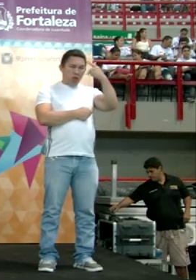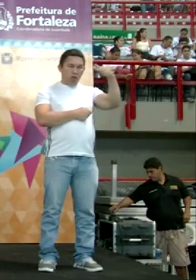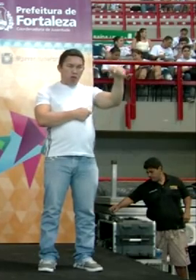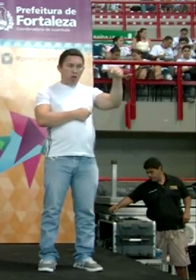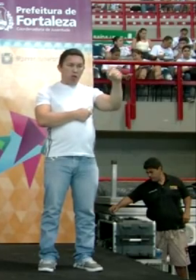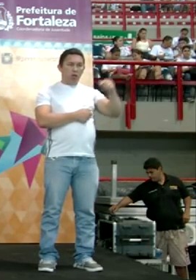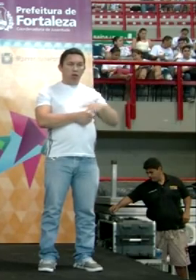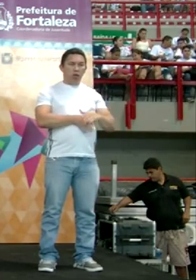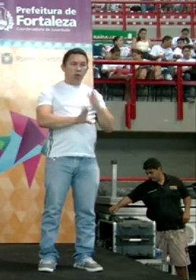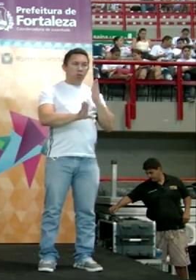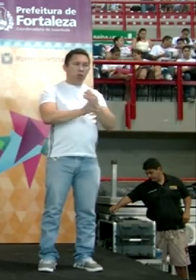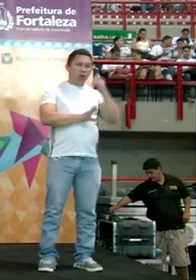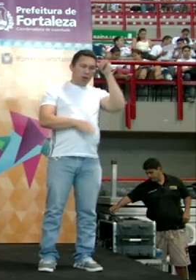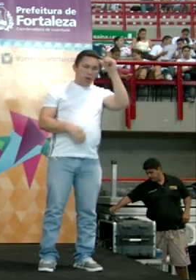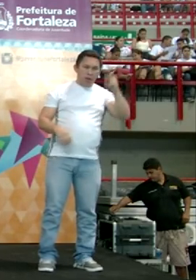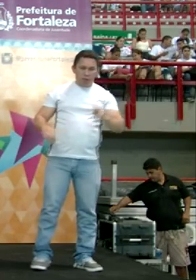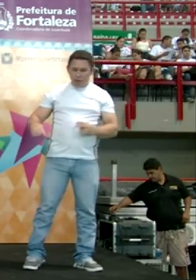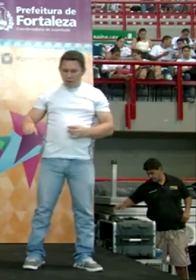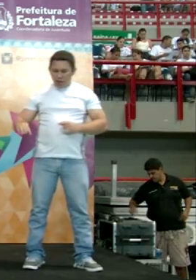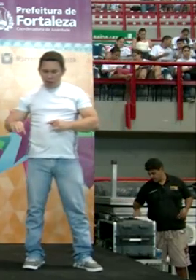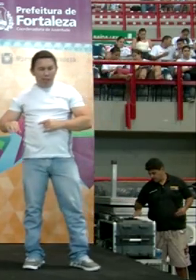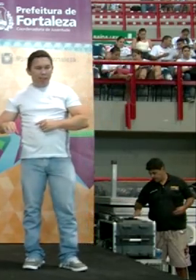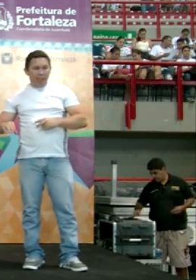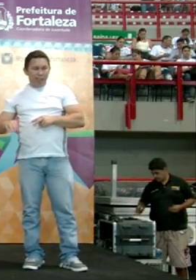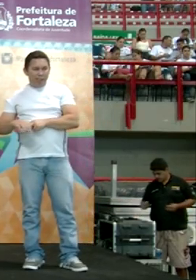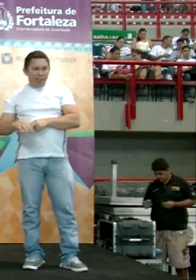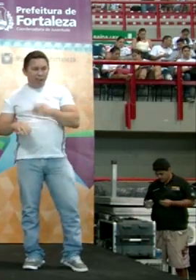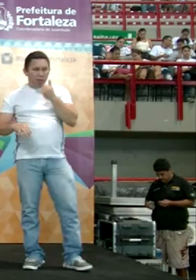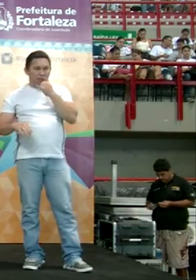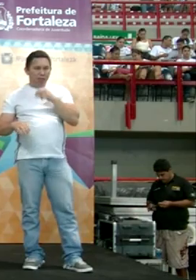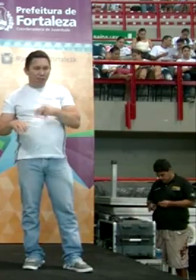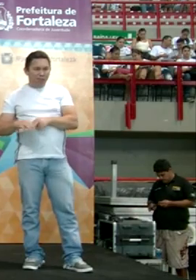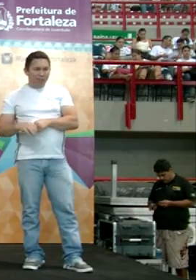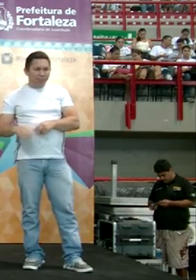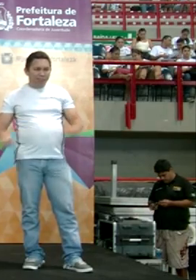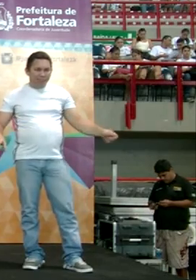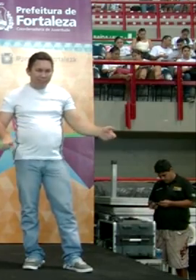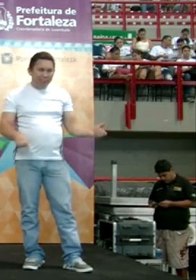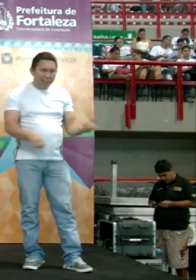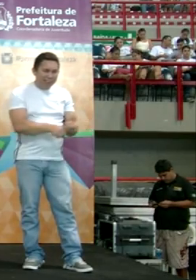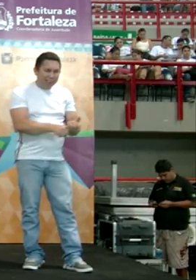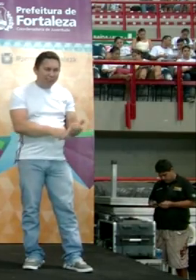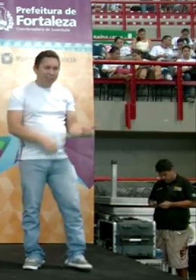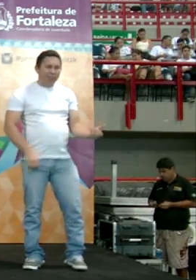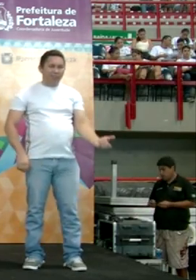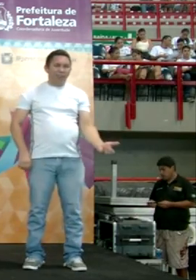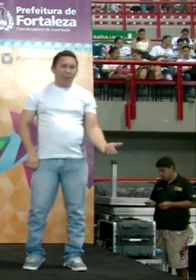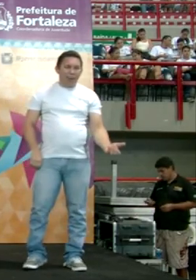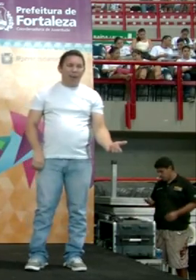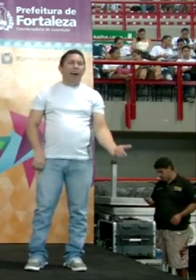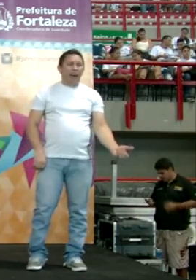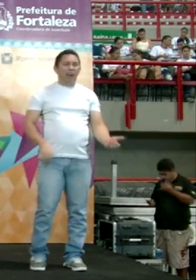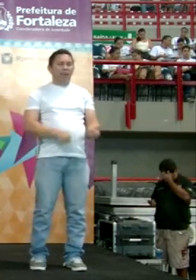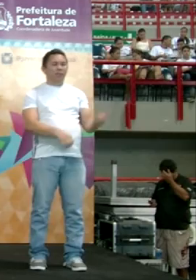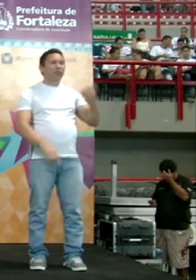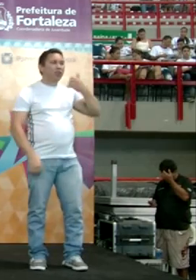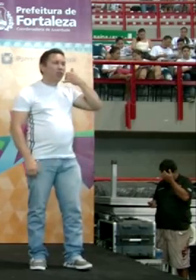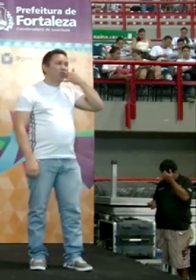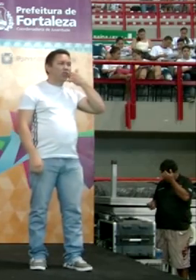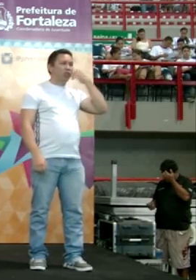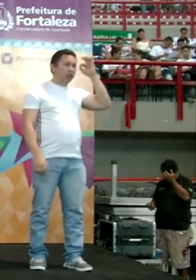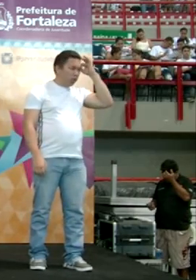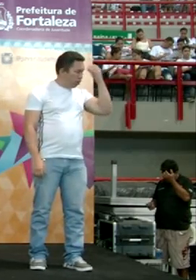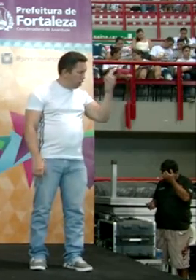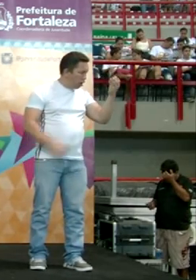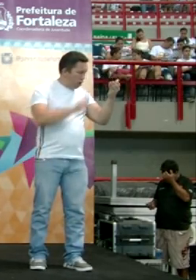gente consome menos energia elétrica, né? Porque se a gente precisa recarregar menos, já que ela dura mais, a gente acaba